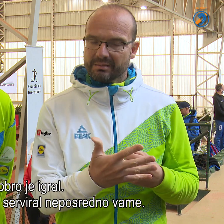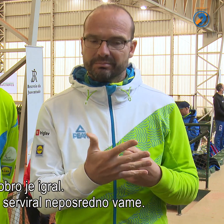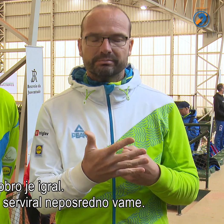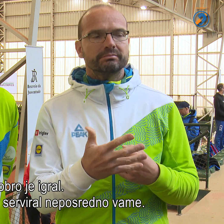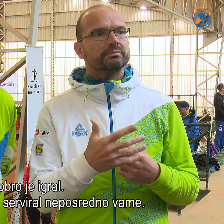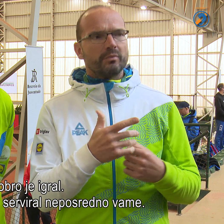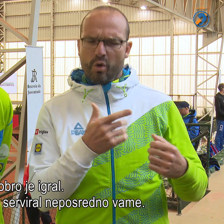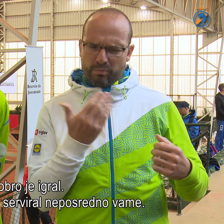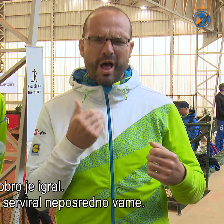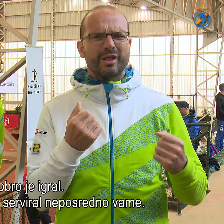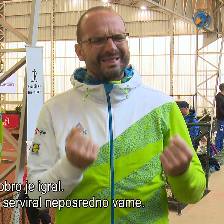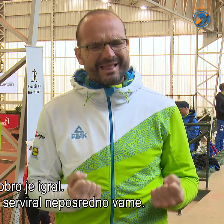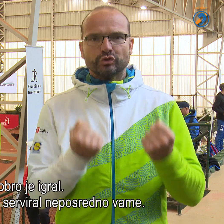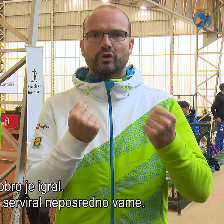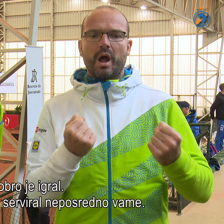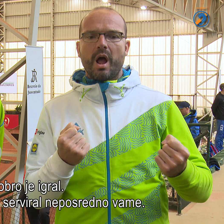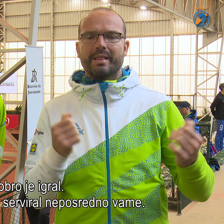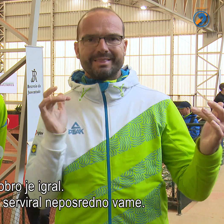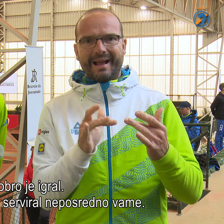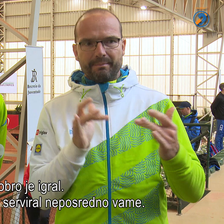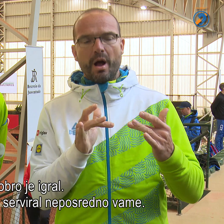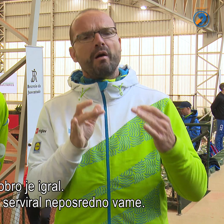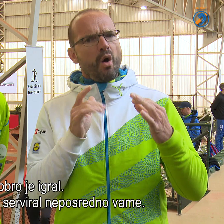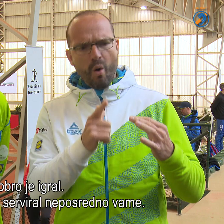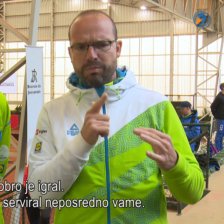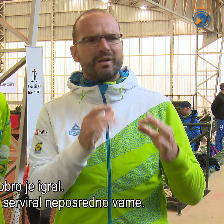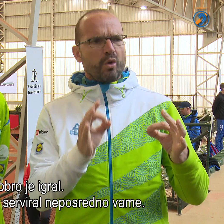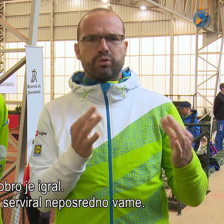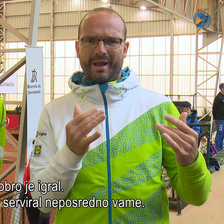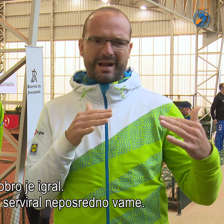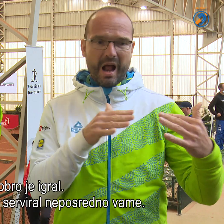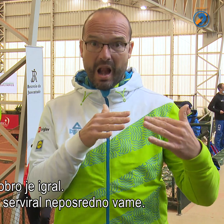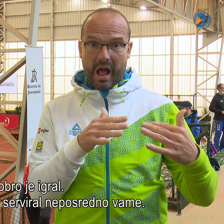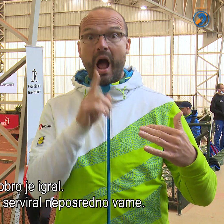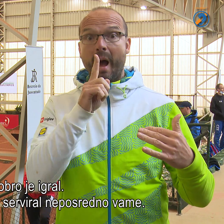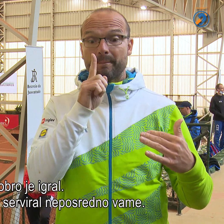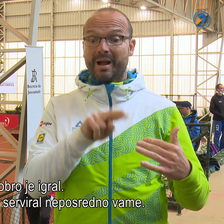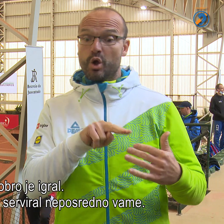igra, je drži. A pa potem drugi set.